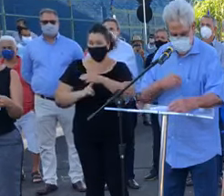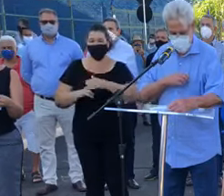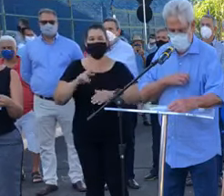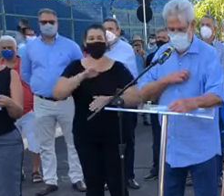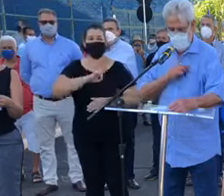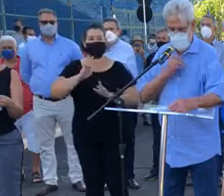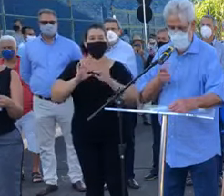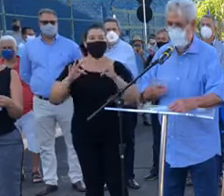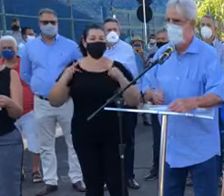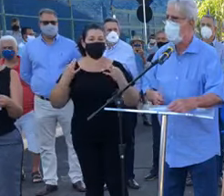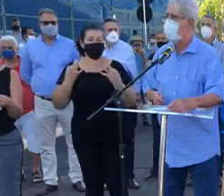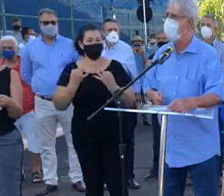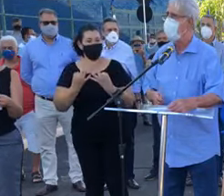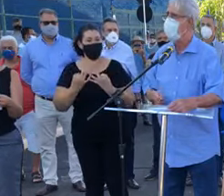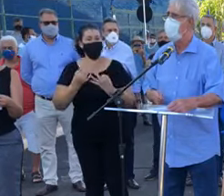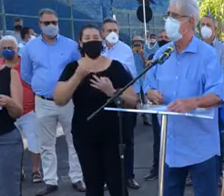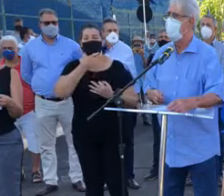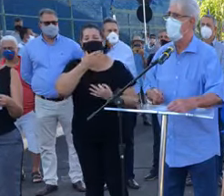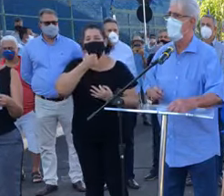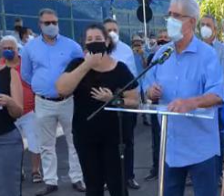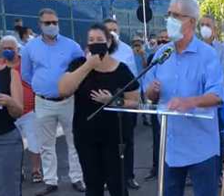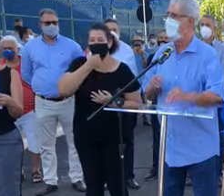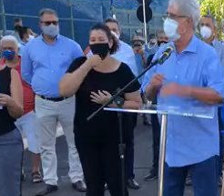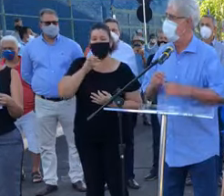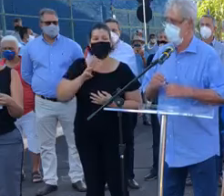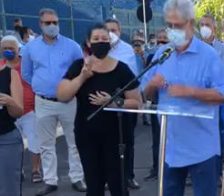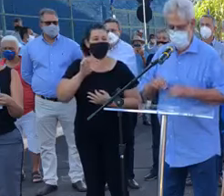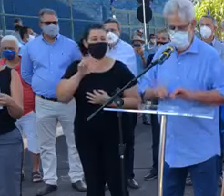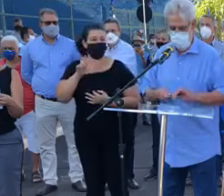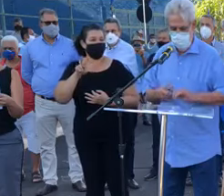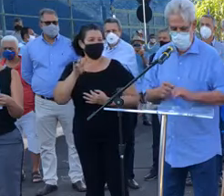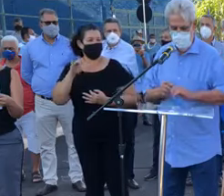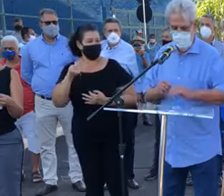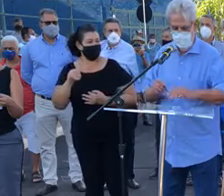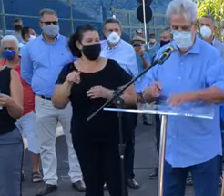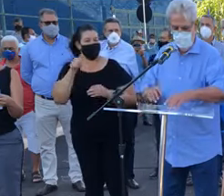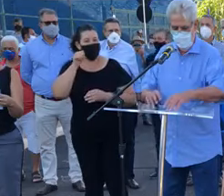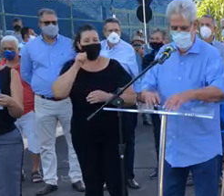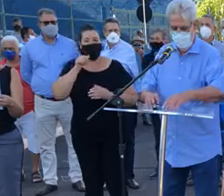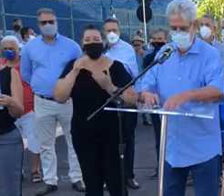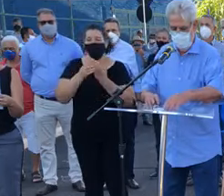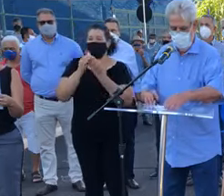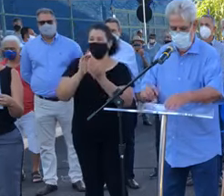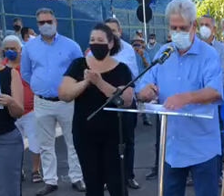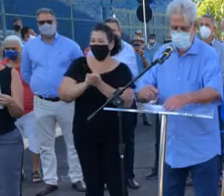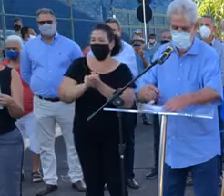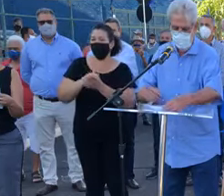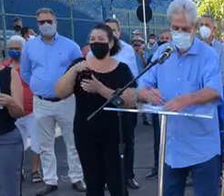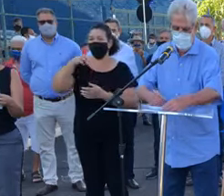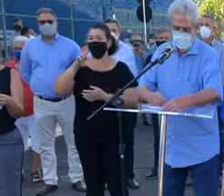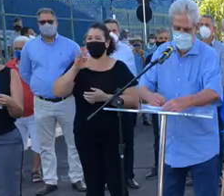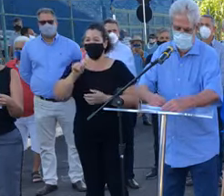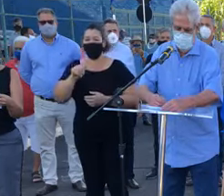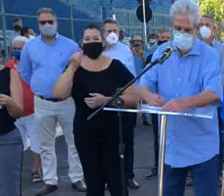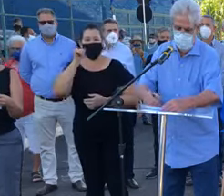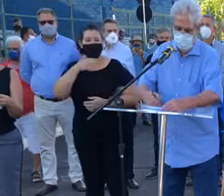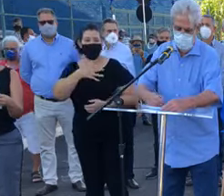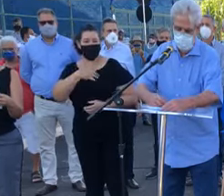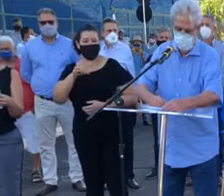Representando a família do senhor Elvésio, a sua esposa Meire Lúcia Pereira, a filha Doris